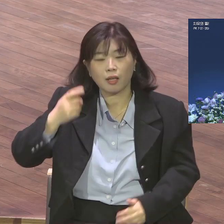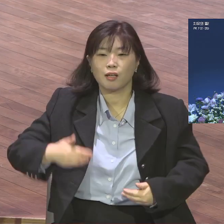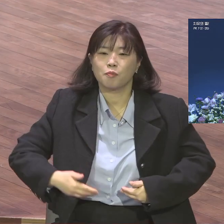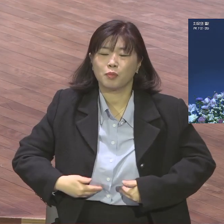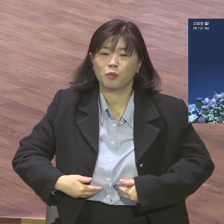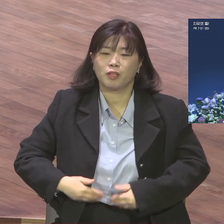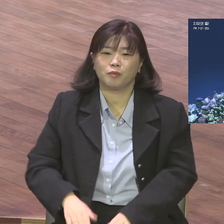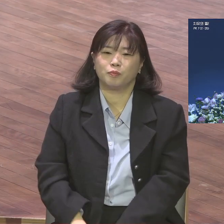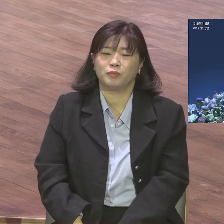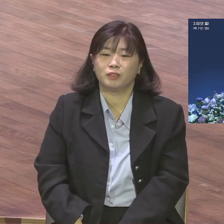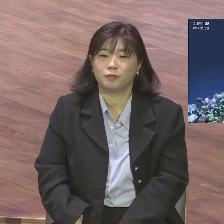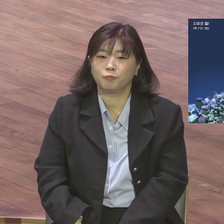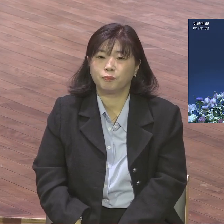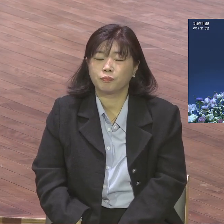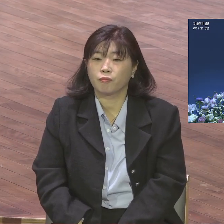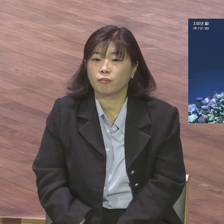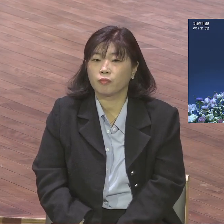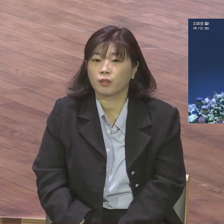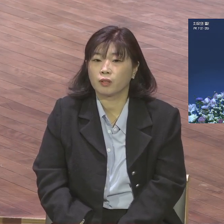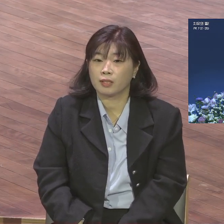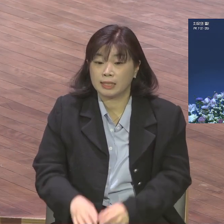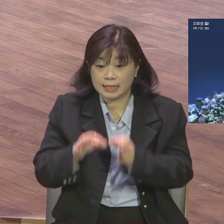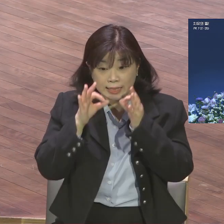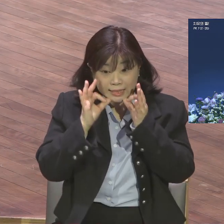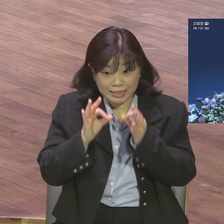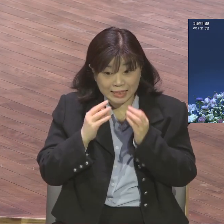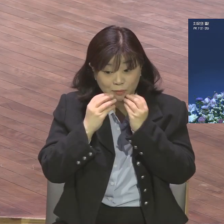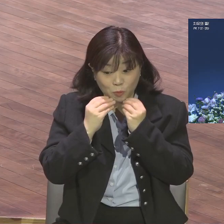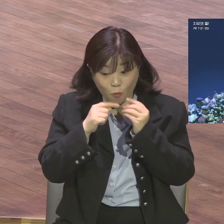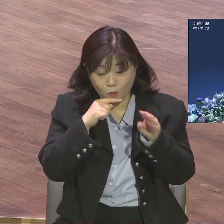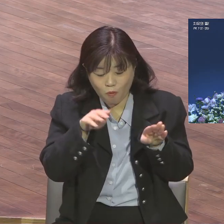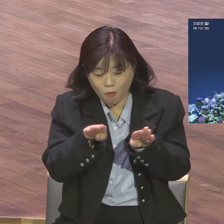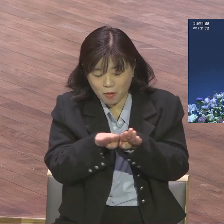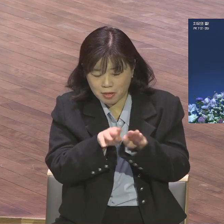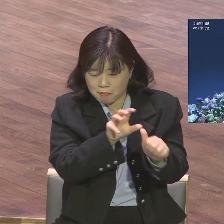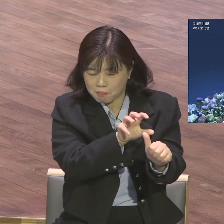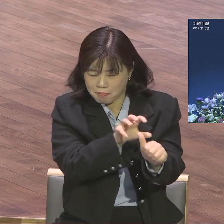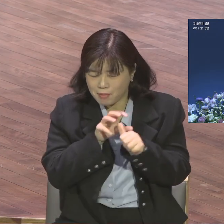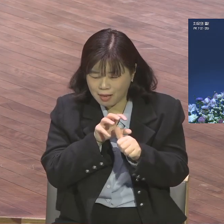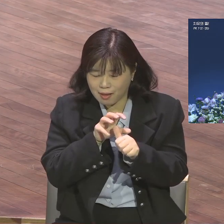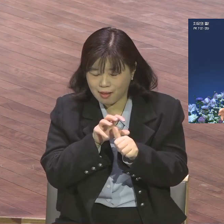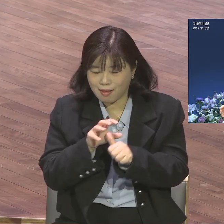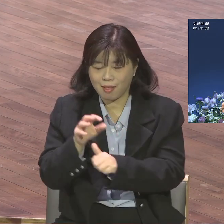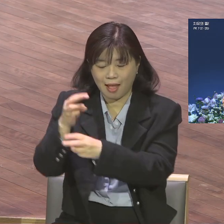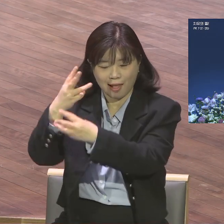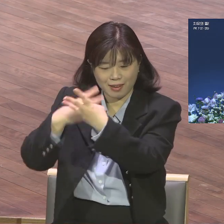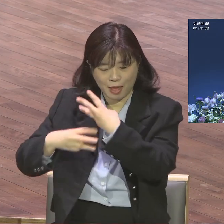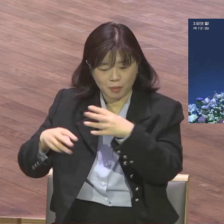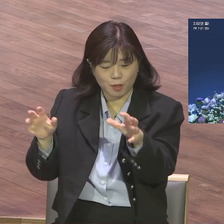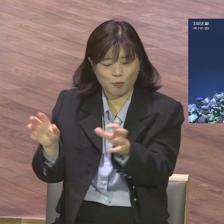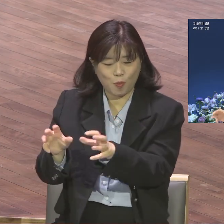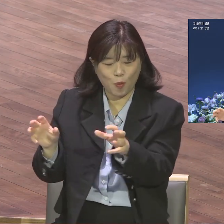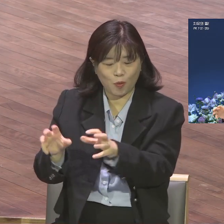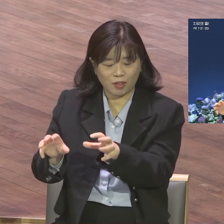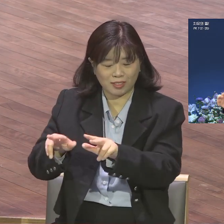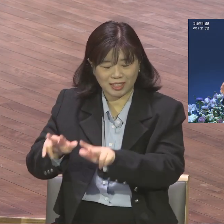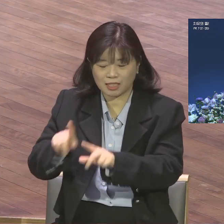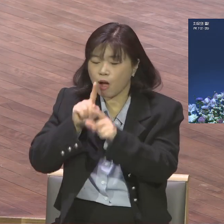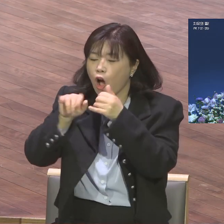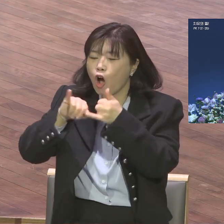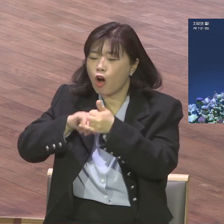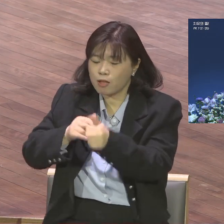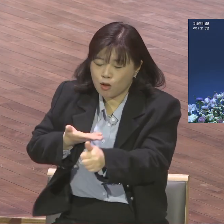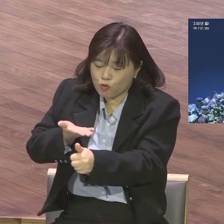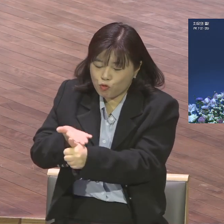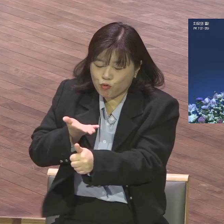지금 검토일 시대에 여러분 우리 후손들에게 언약을 자녀들에게 우리 손주들에게 우리 후손들에게